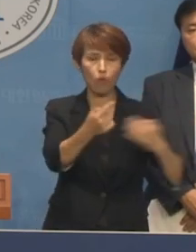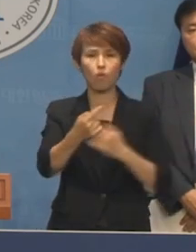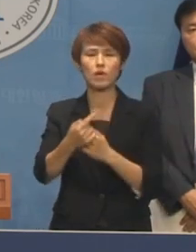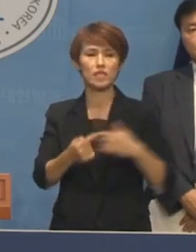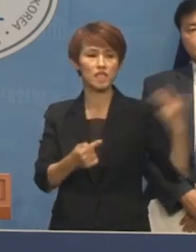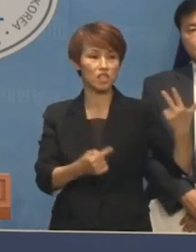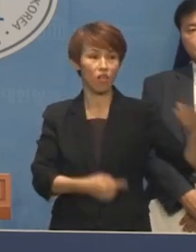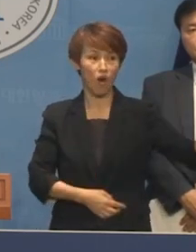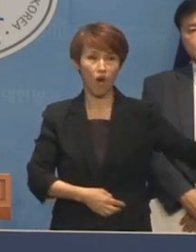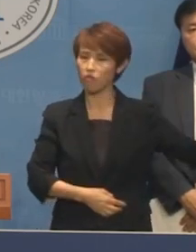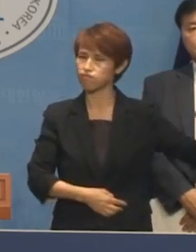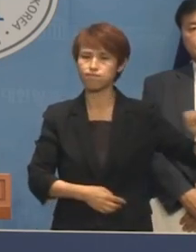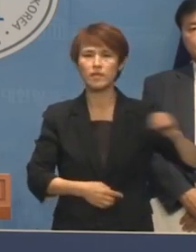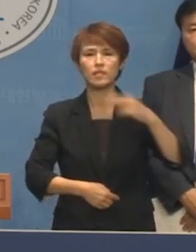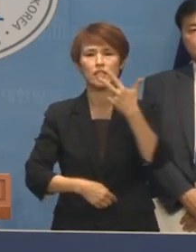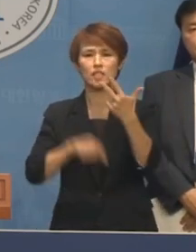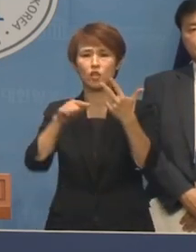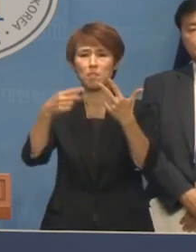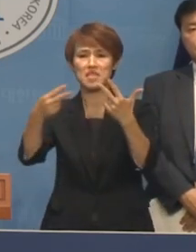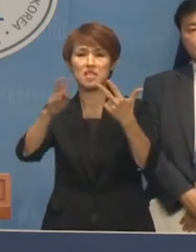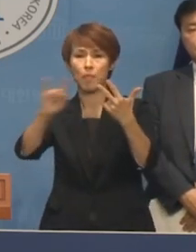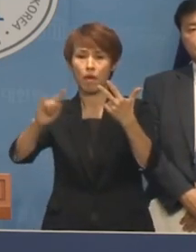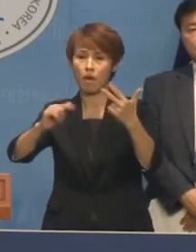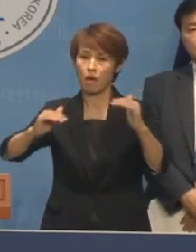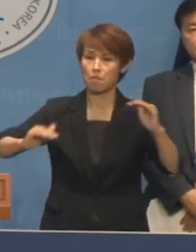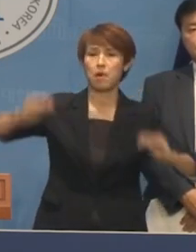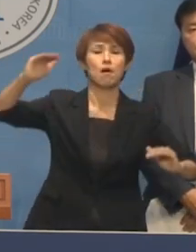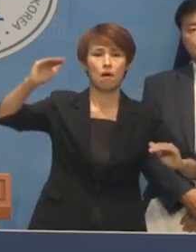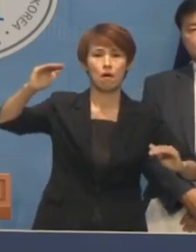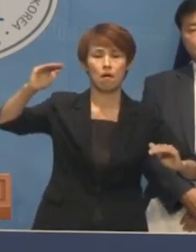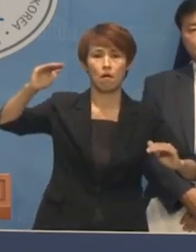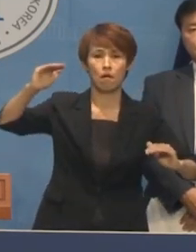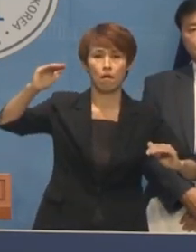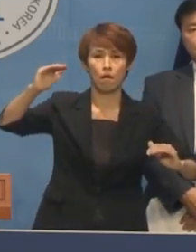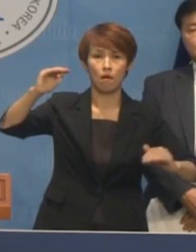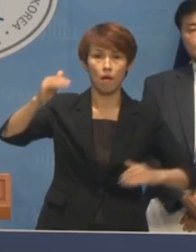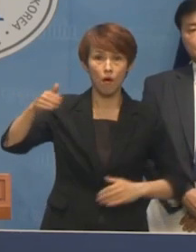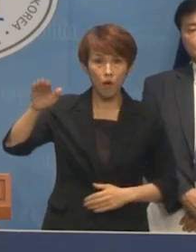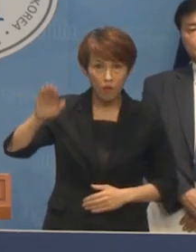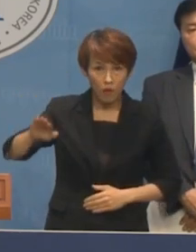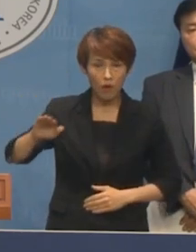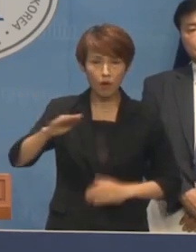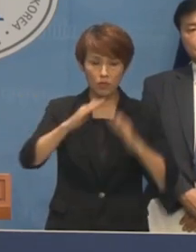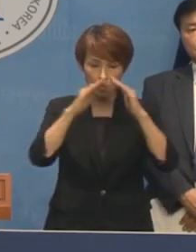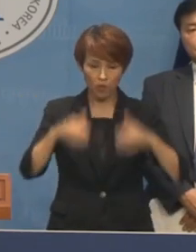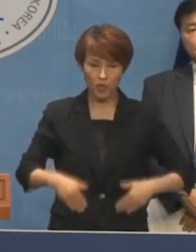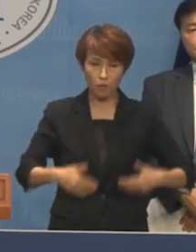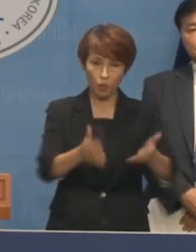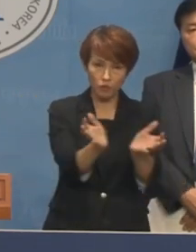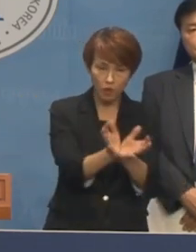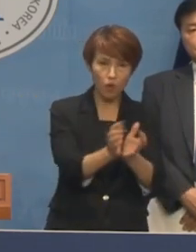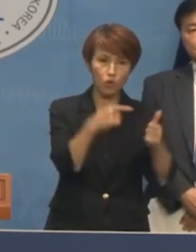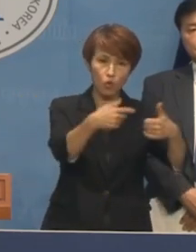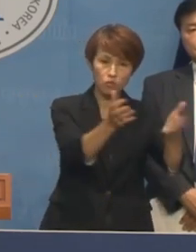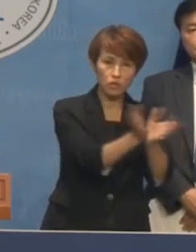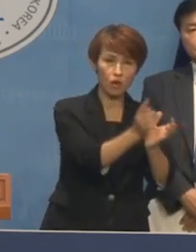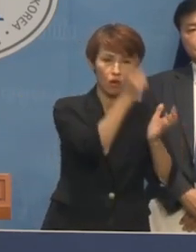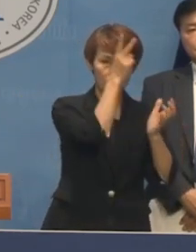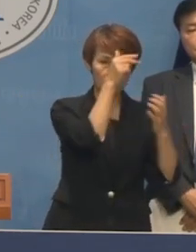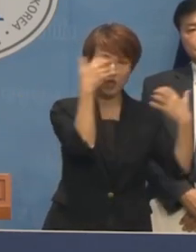원에 비해 7.2배나 많습니다. 하지만 도청과 교육청, 경찰청